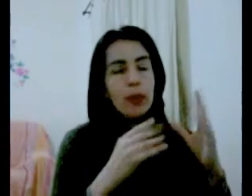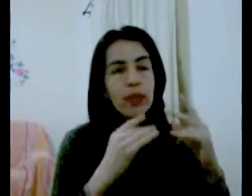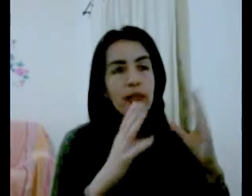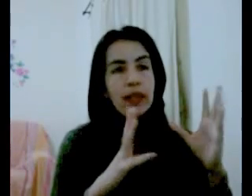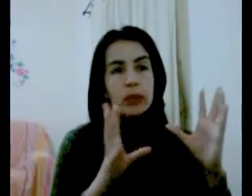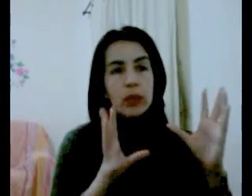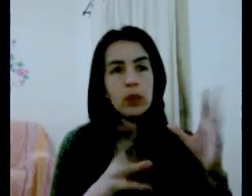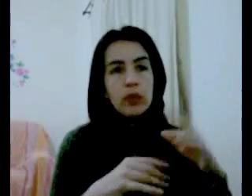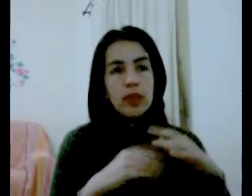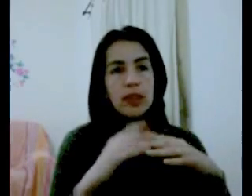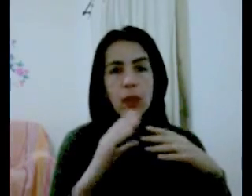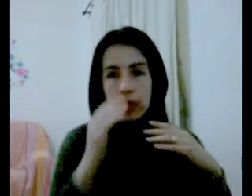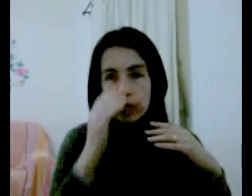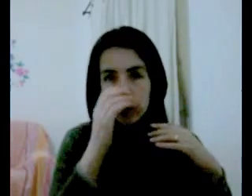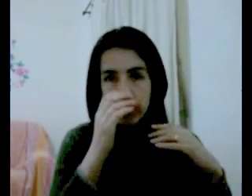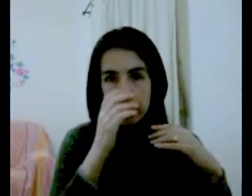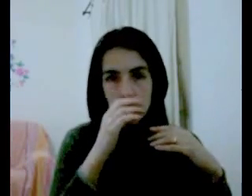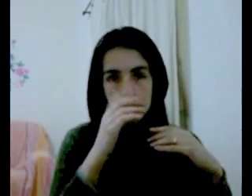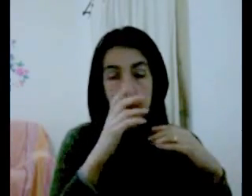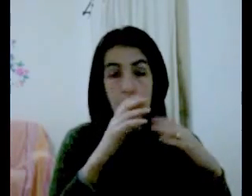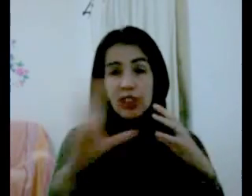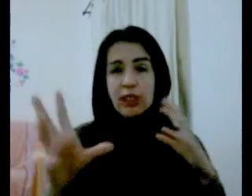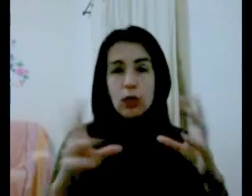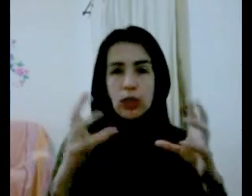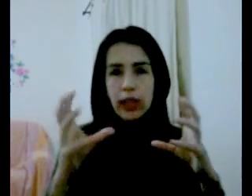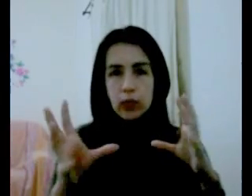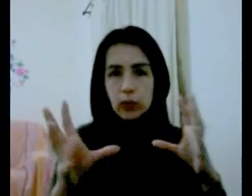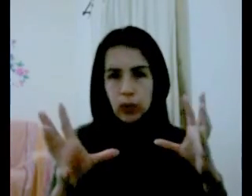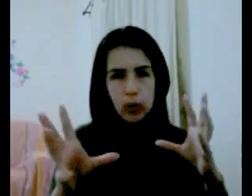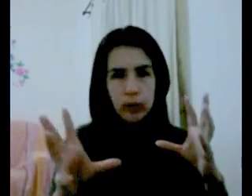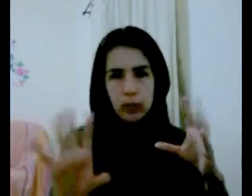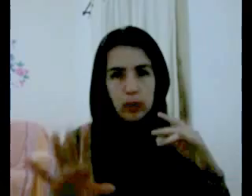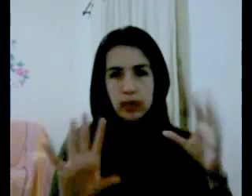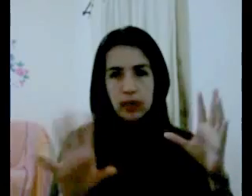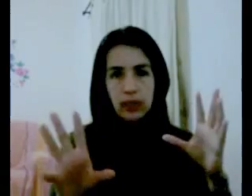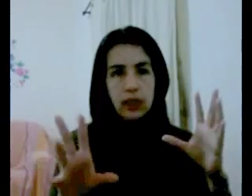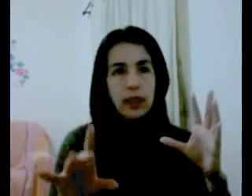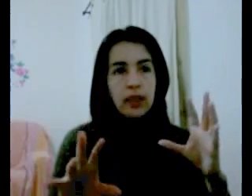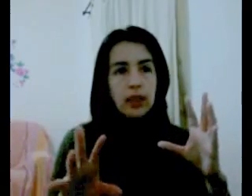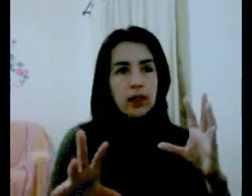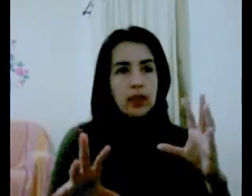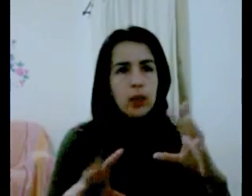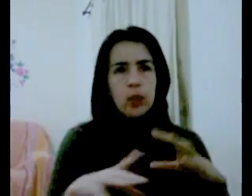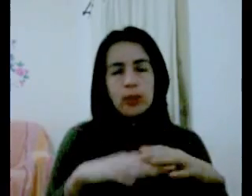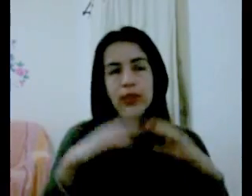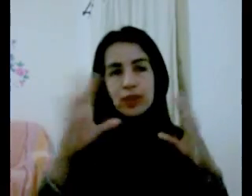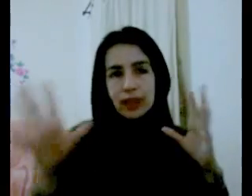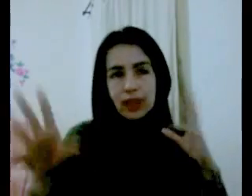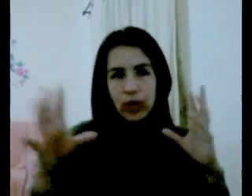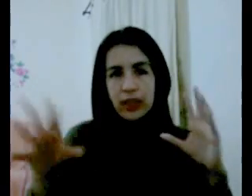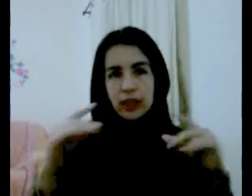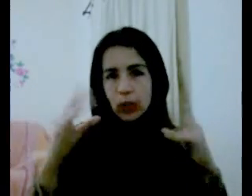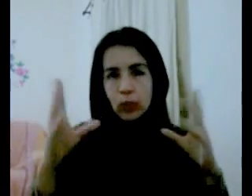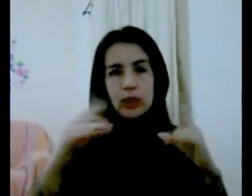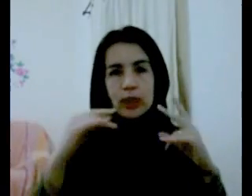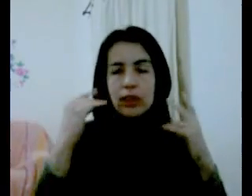mioma, como é que era o mioma, eu sei que estava perto do endométrio, eu acho que são vários miomas, uma coisa assim, ou eu não sei se são vários, se é um, eu